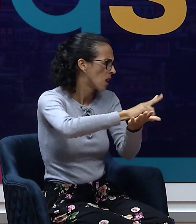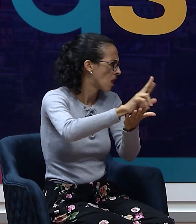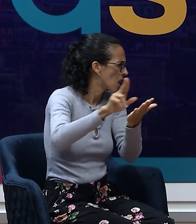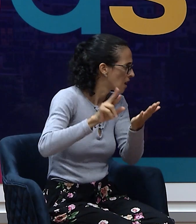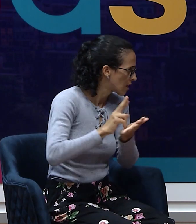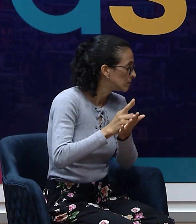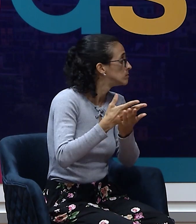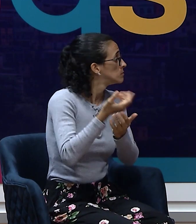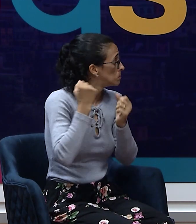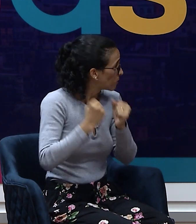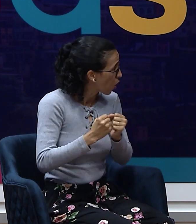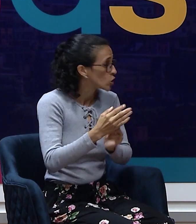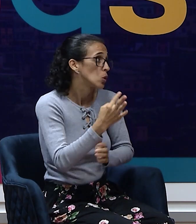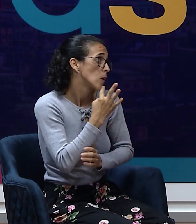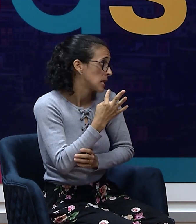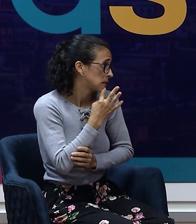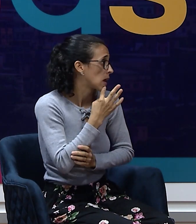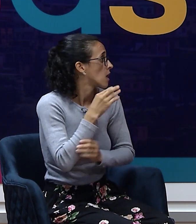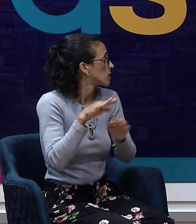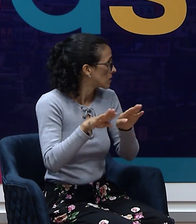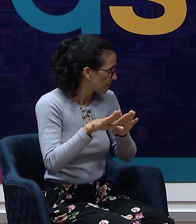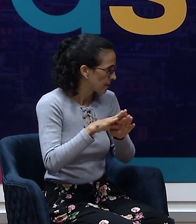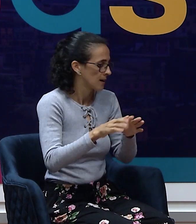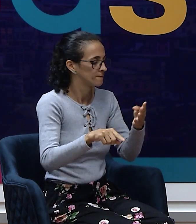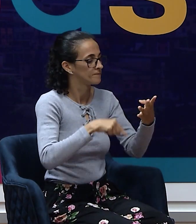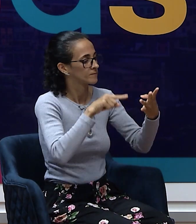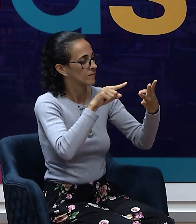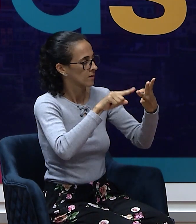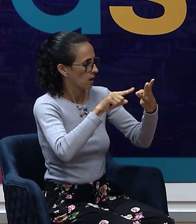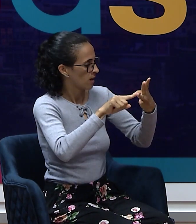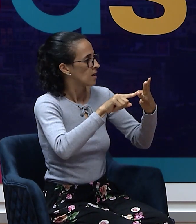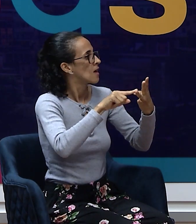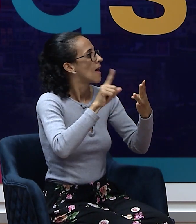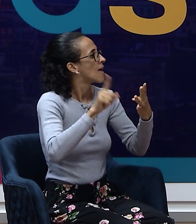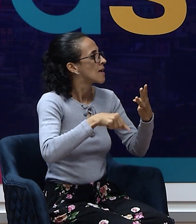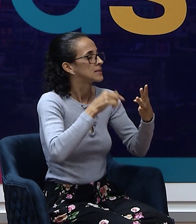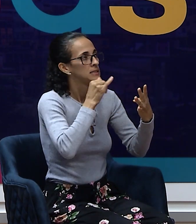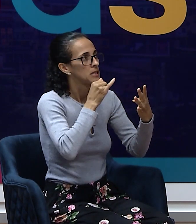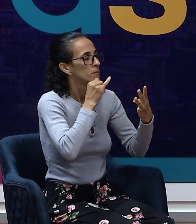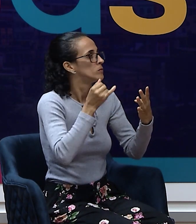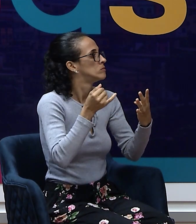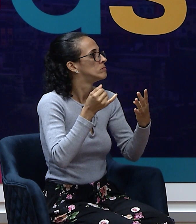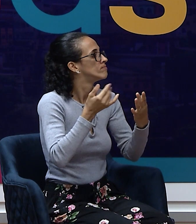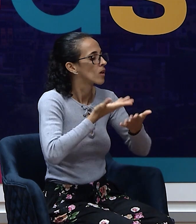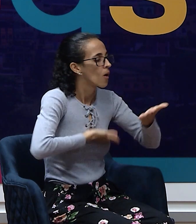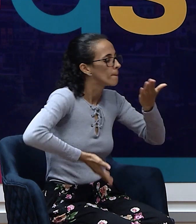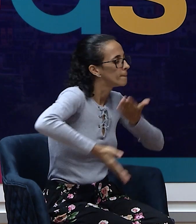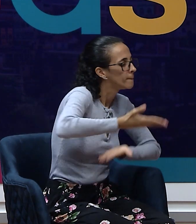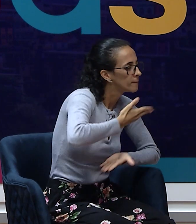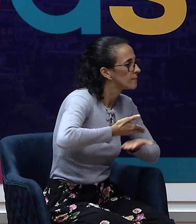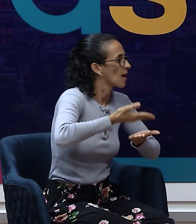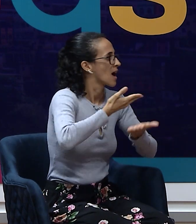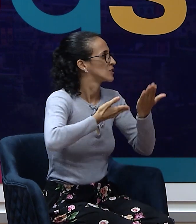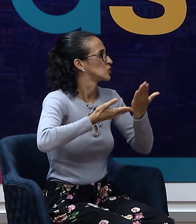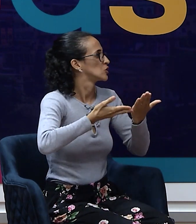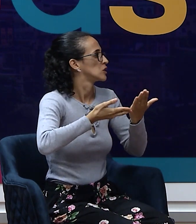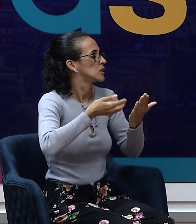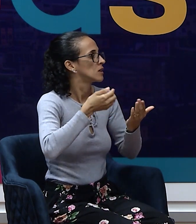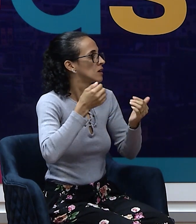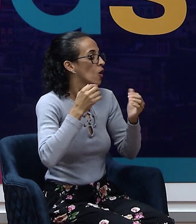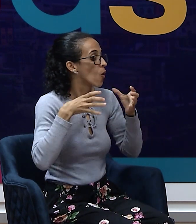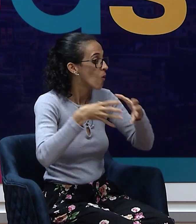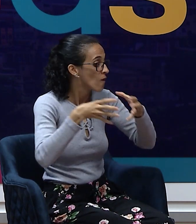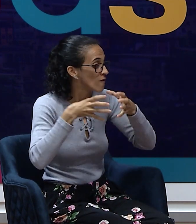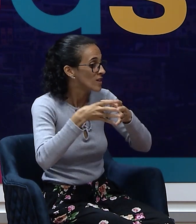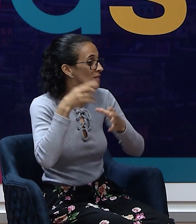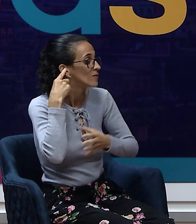esporte, teatro, a gente participa desses projetos, então vocês podem também estar acessando. E